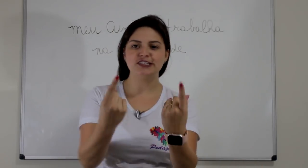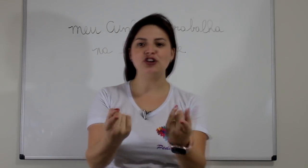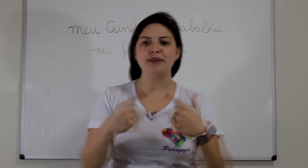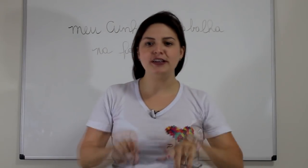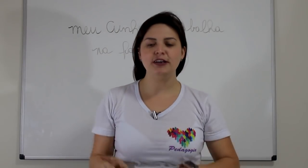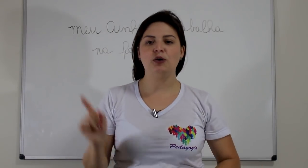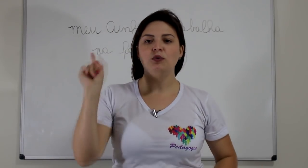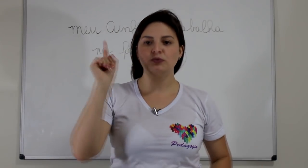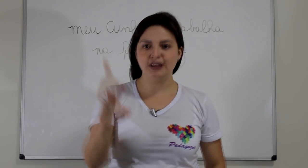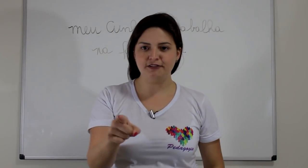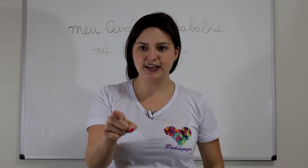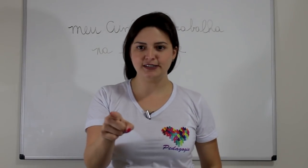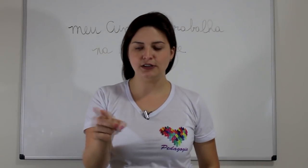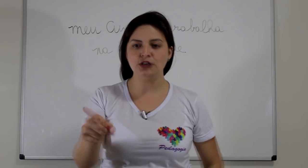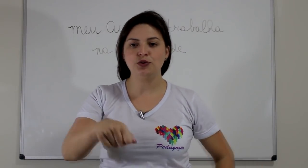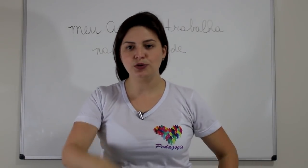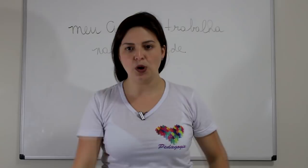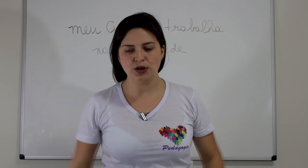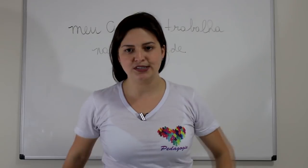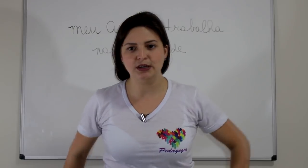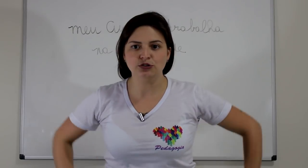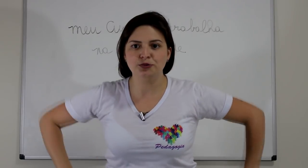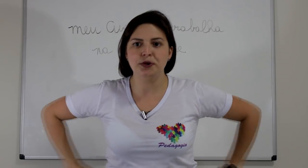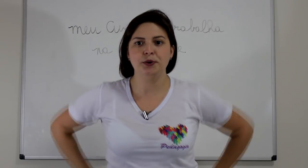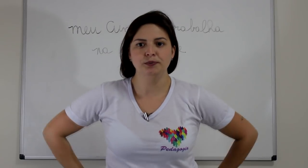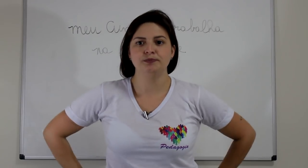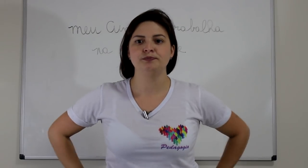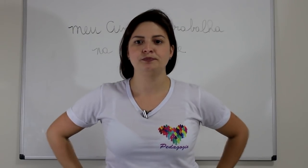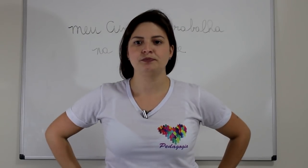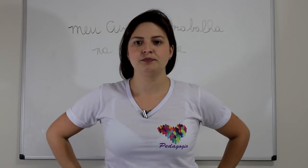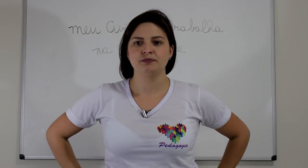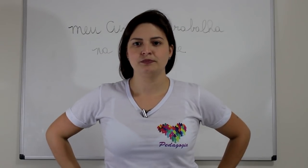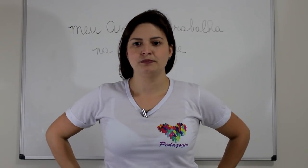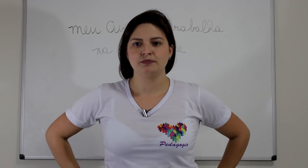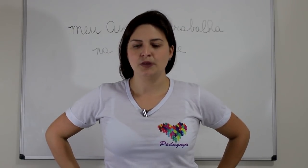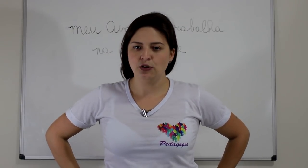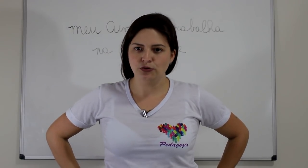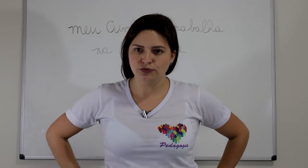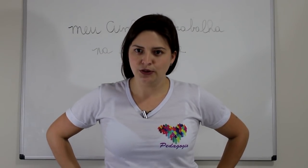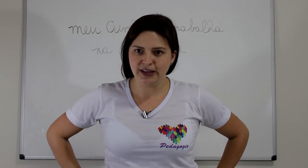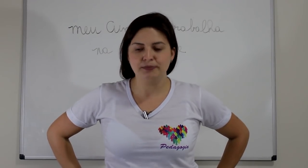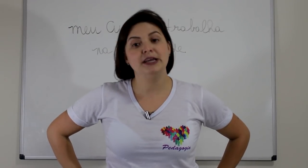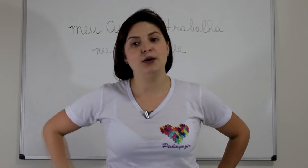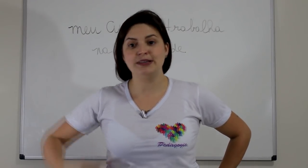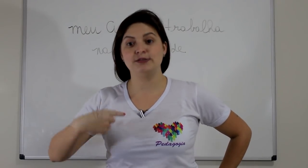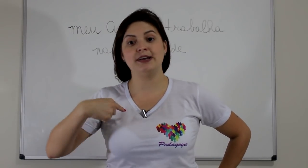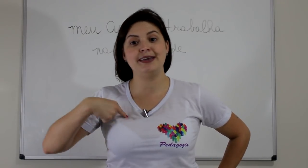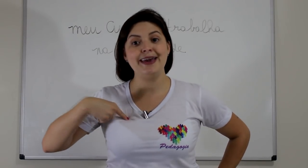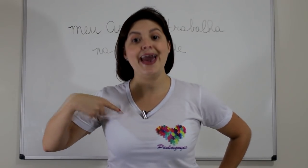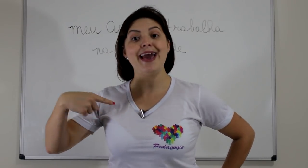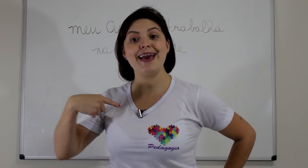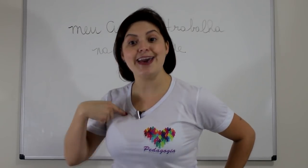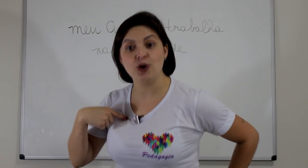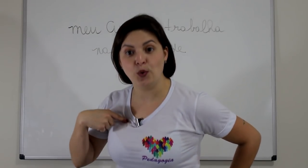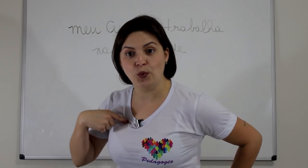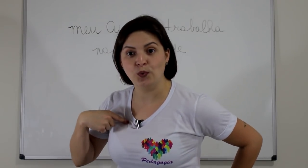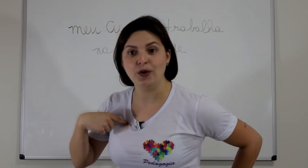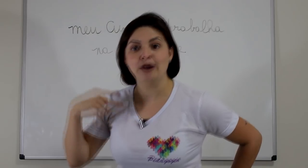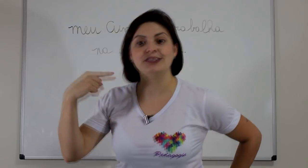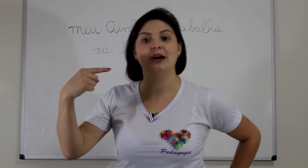você já aprendeu na frase anterior, qual que é o sinal de meu? Oh, não, esse daqui é eu, é o sinal